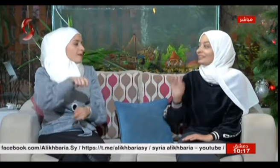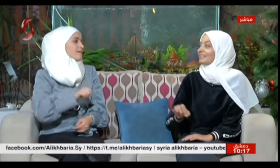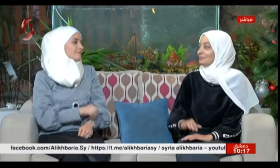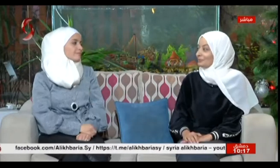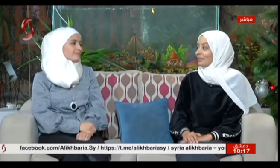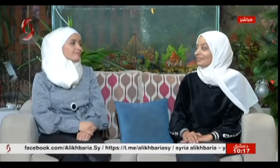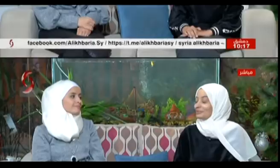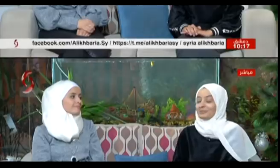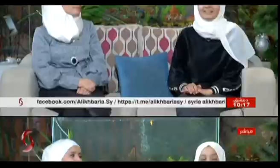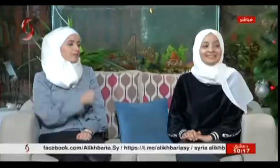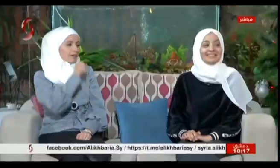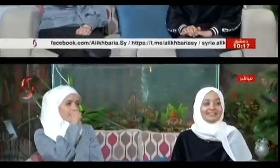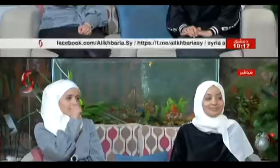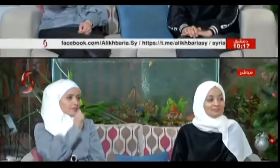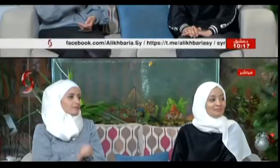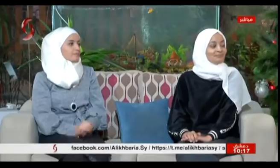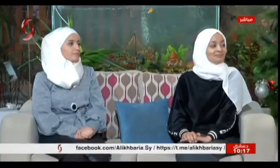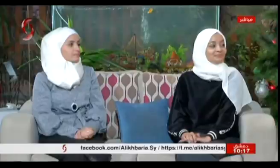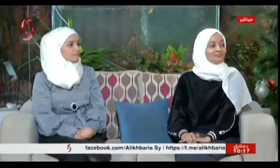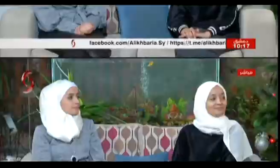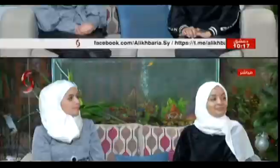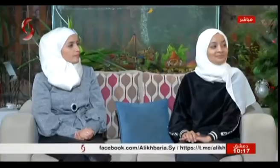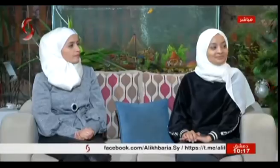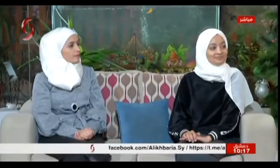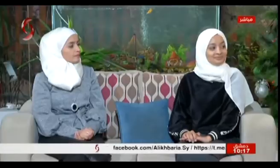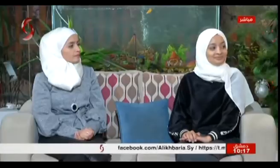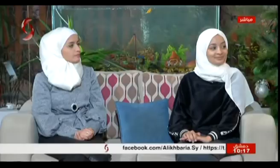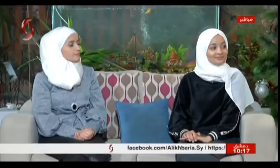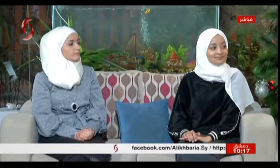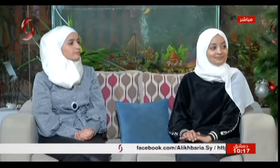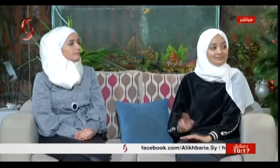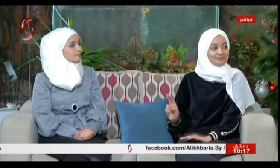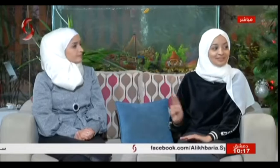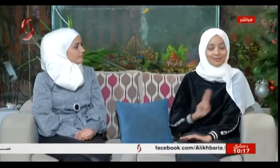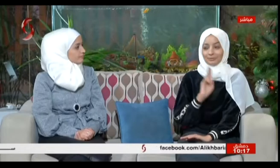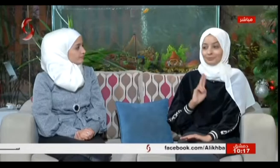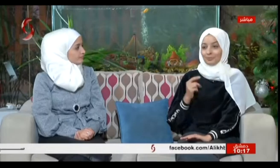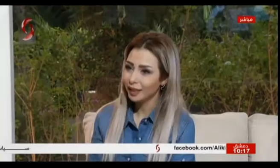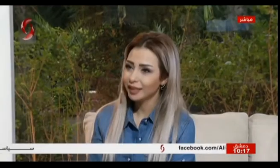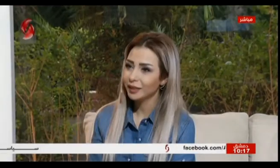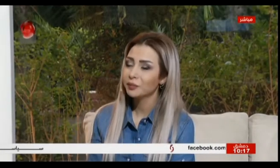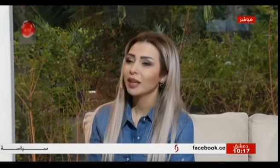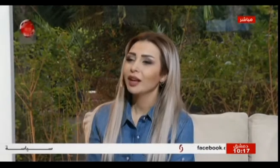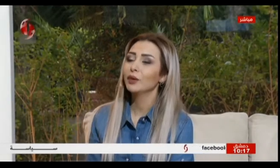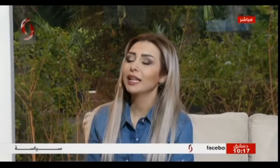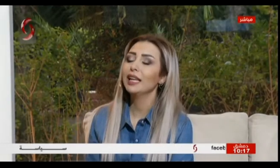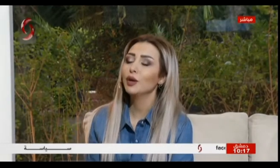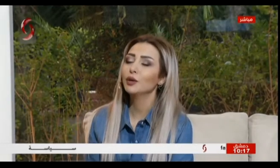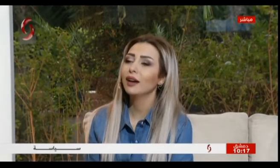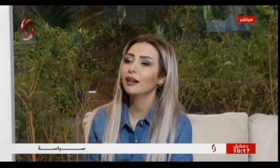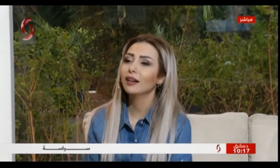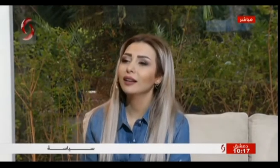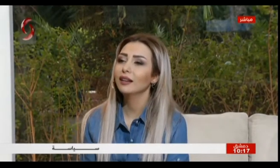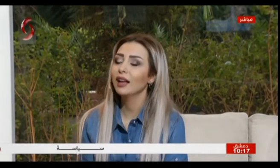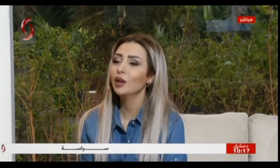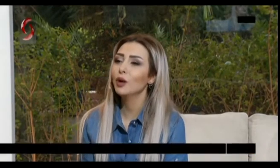في صوت لازم يوصل إجباري. نعم. خلينا نتوجه هيك بسؤال لهدى، ونقلها